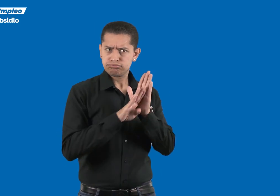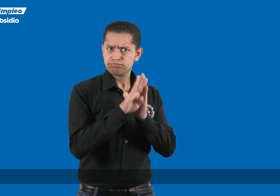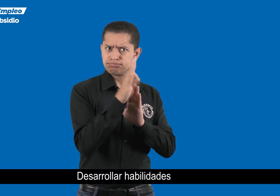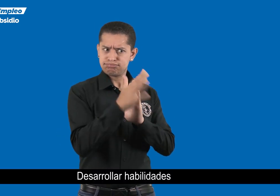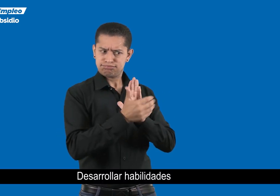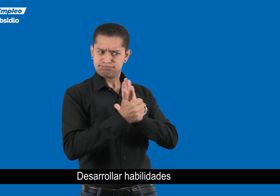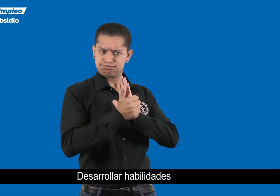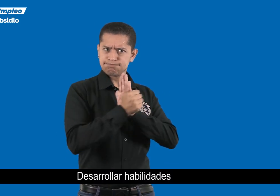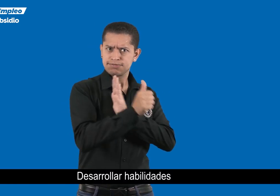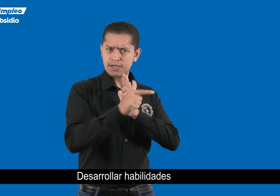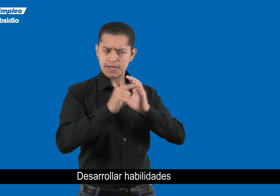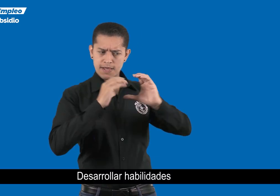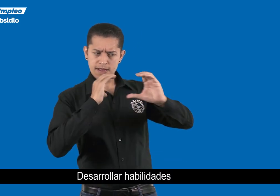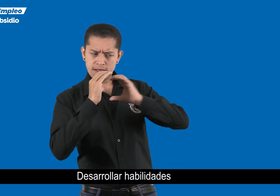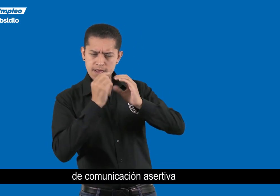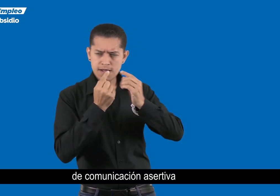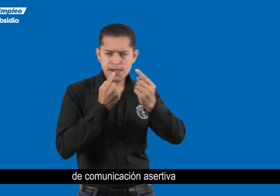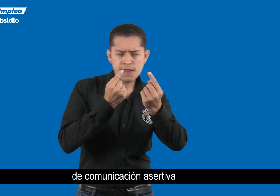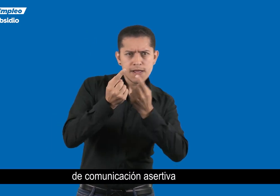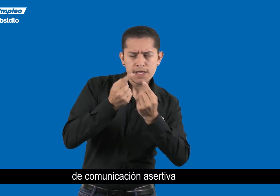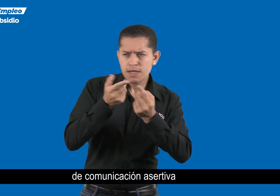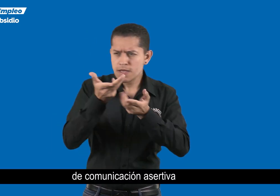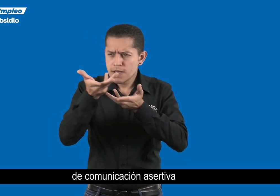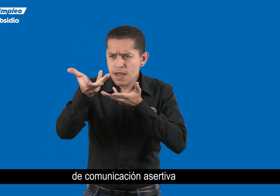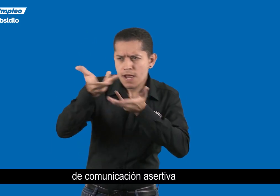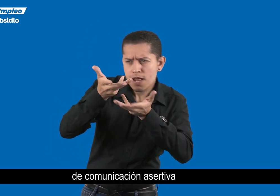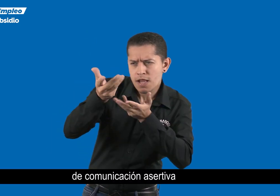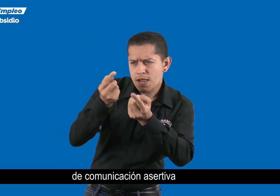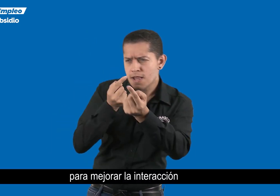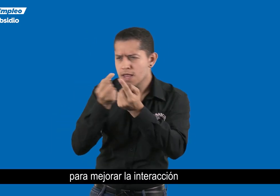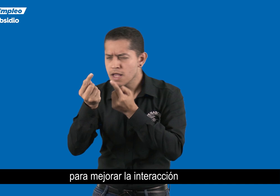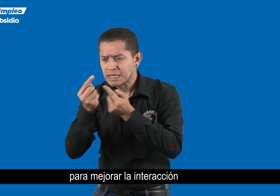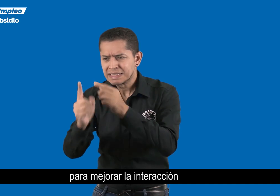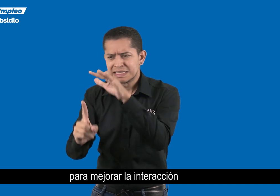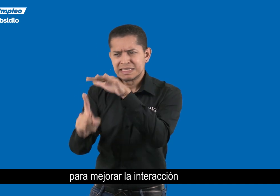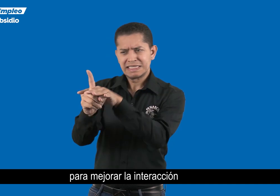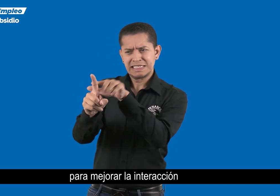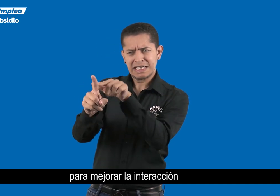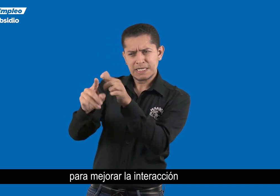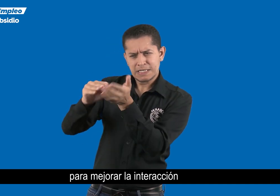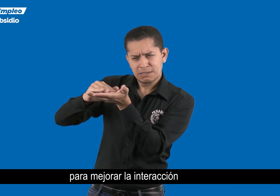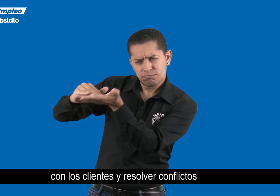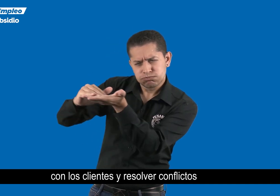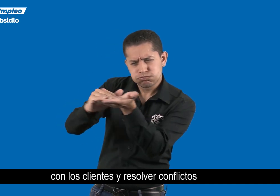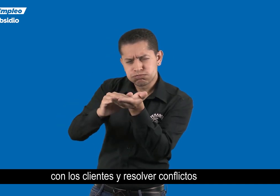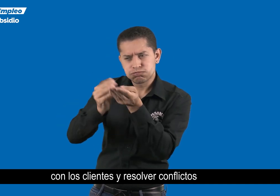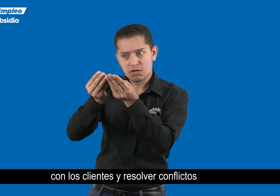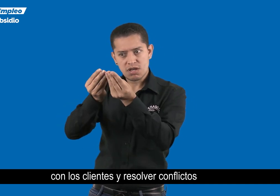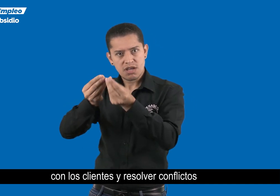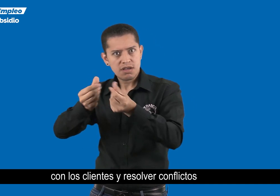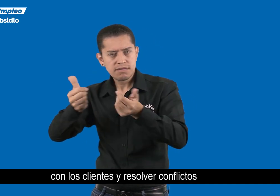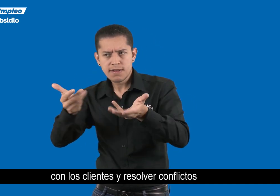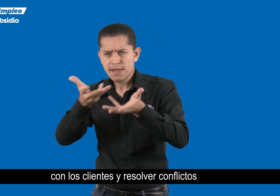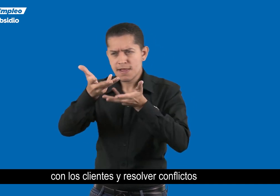Desarrollar habilidades de comunicación asertiva para mejorar la interacción con los clientes y resolver